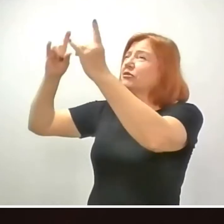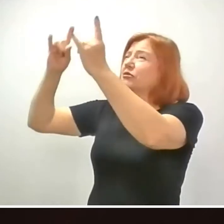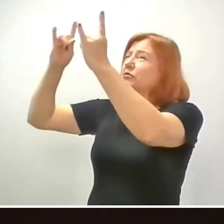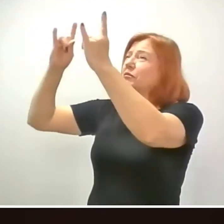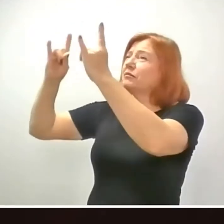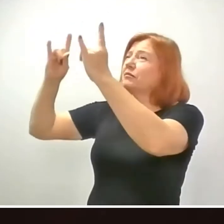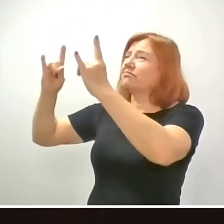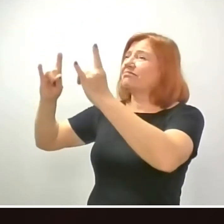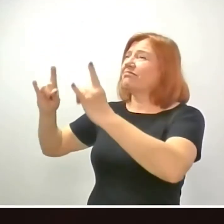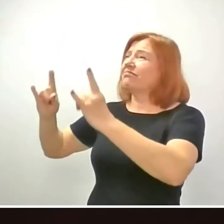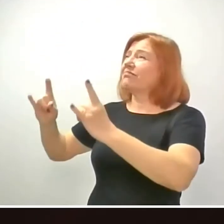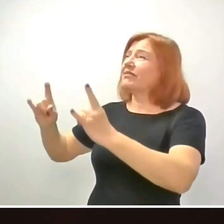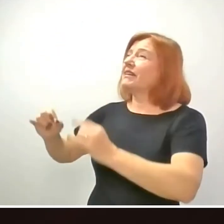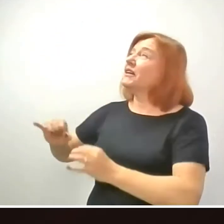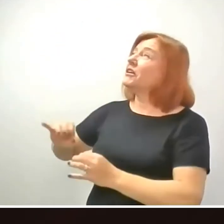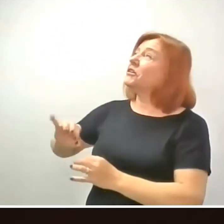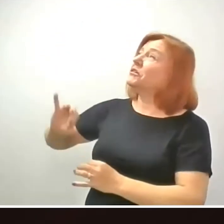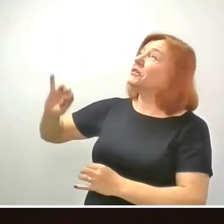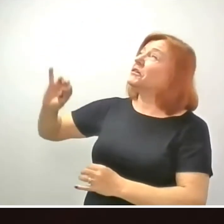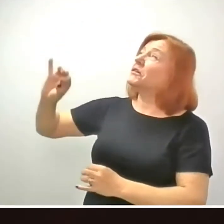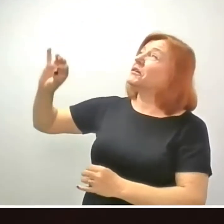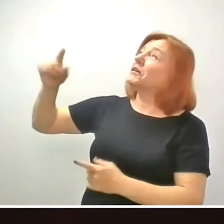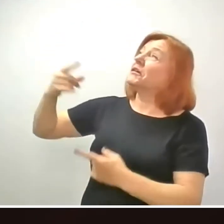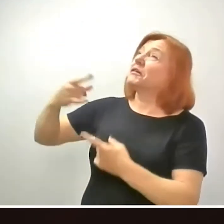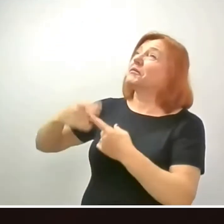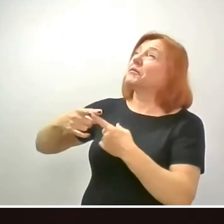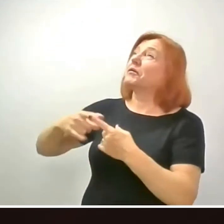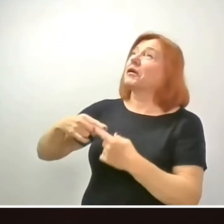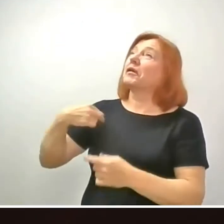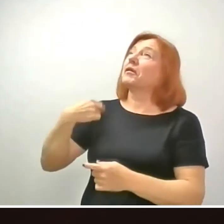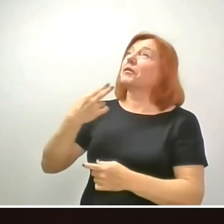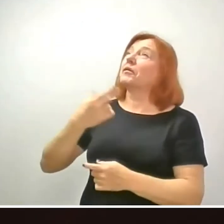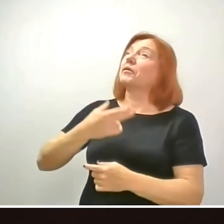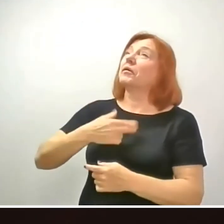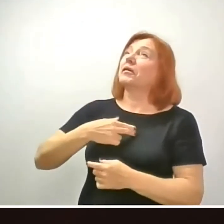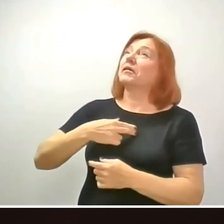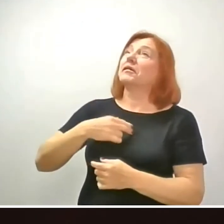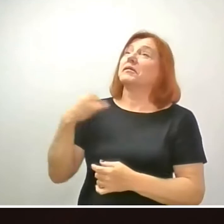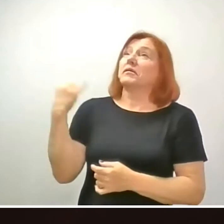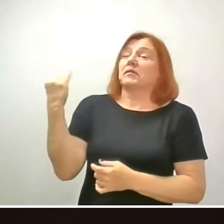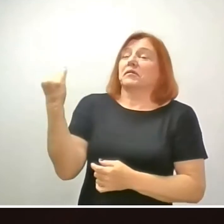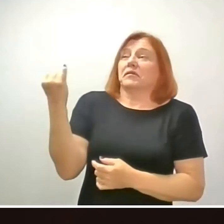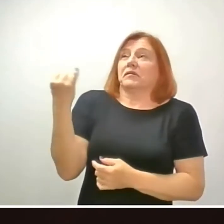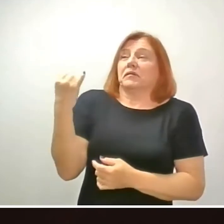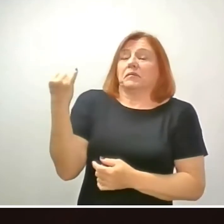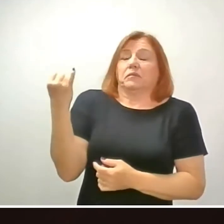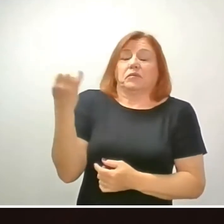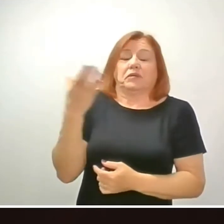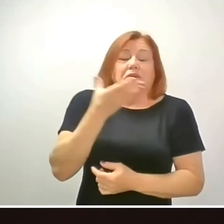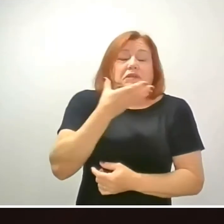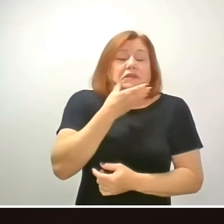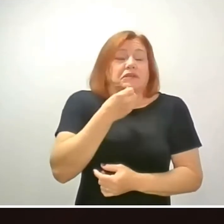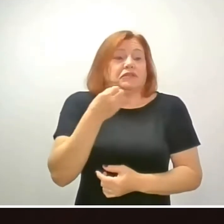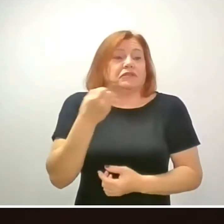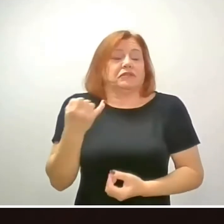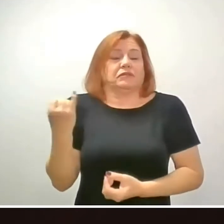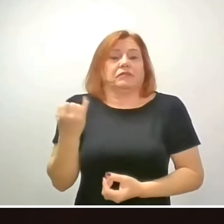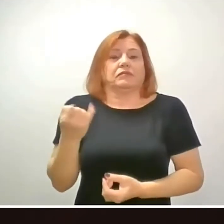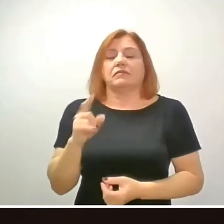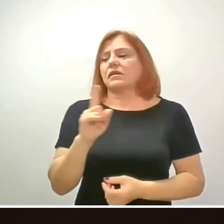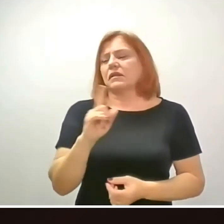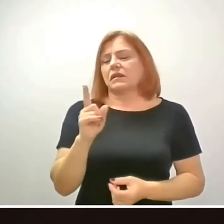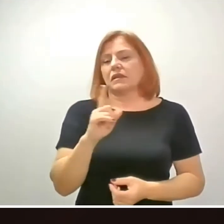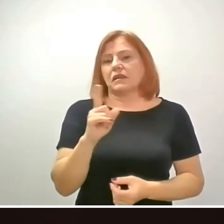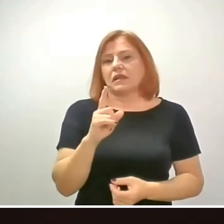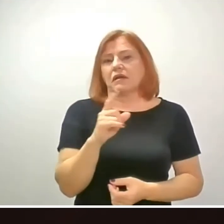suntuosidade da coisa. Irmãos, a igreja não é isso, não é para isso. A igreja tem que ser um lugar agradável para as pessoas